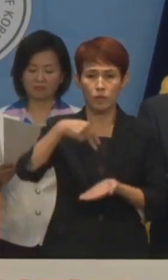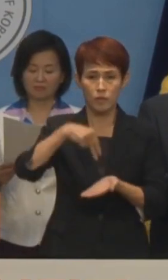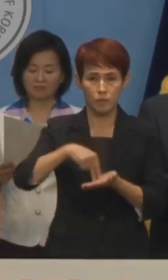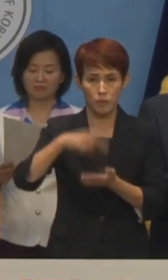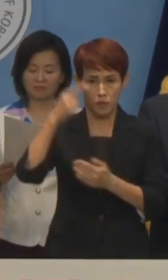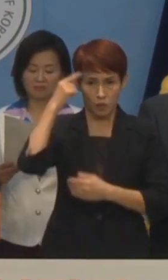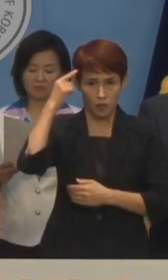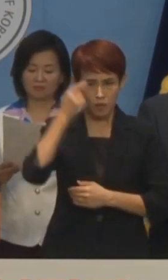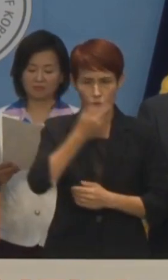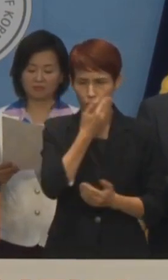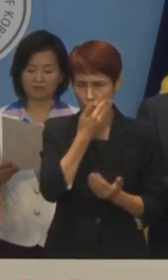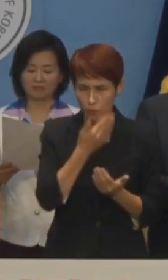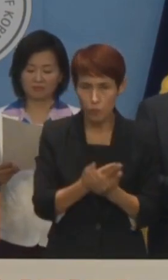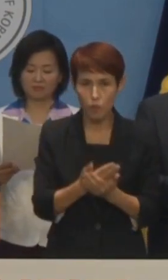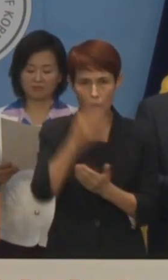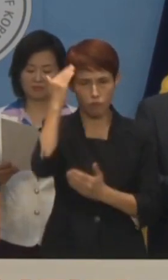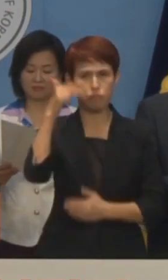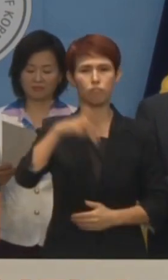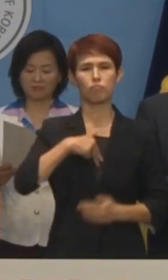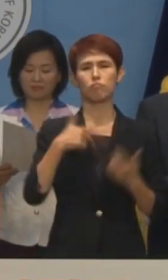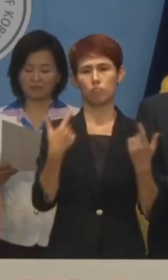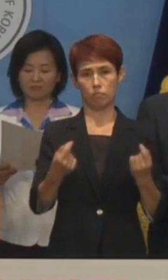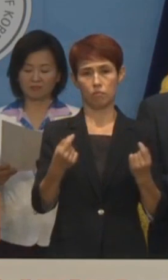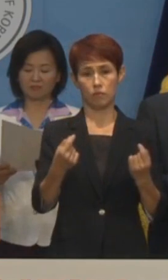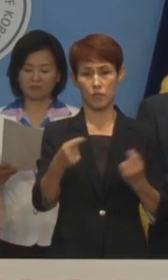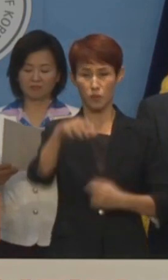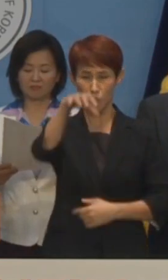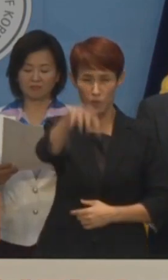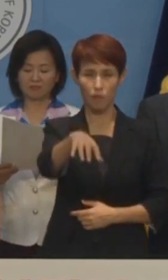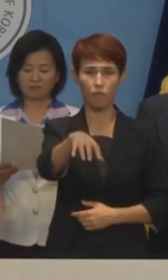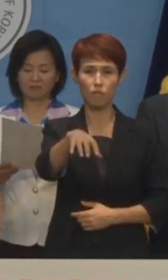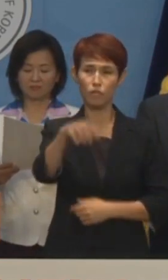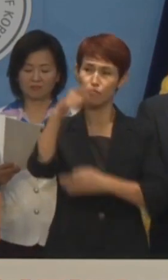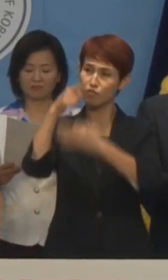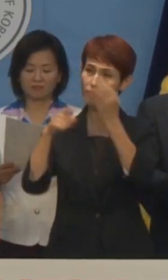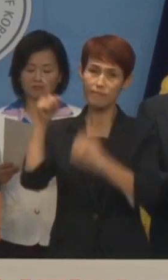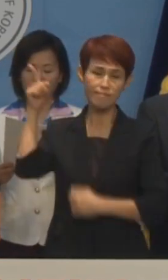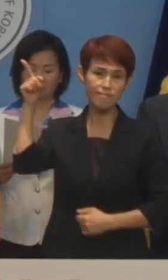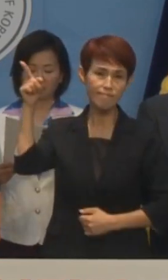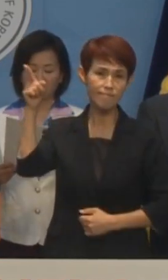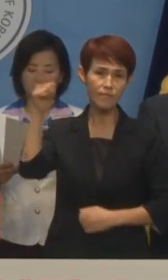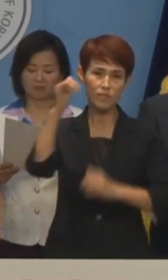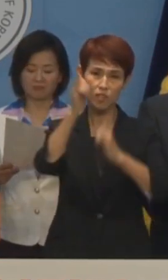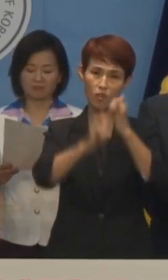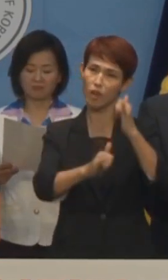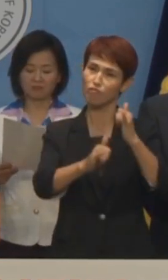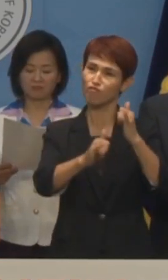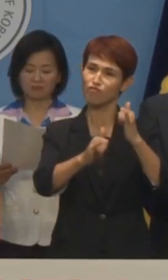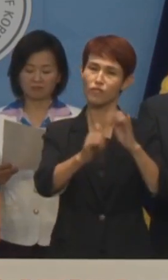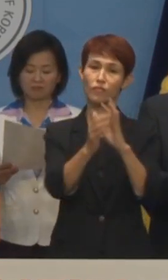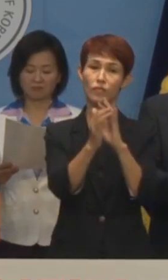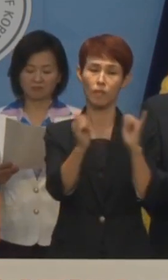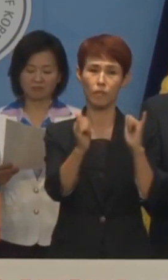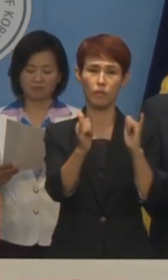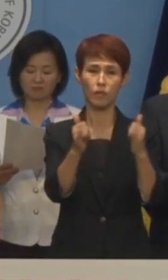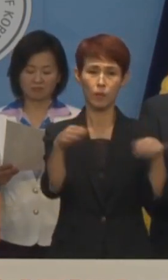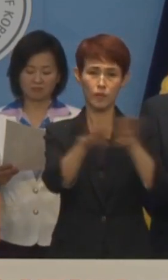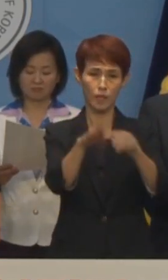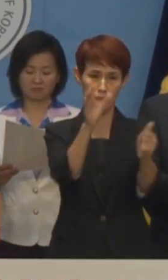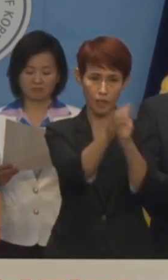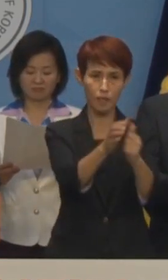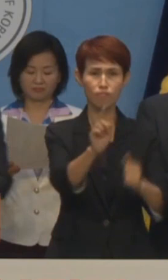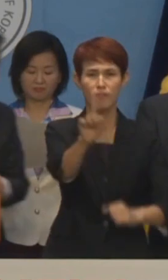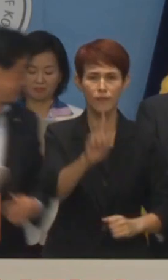근본이며 대한민국 정체성이다. 그런데 이곳에 윤석열 정권이 역사를 부정하는 자를 관장으로